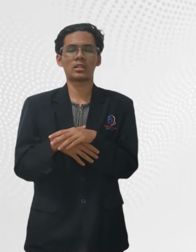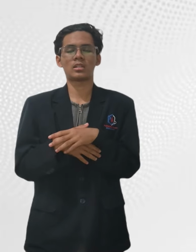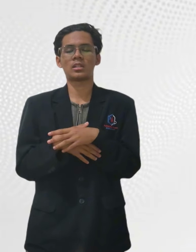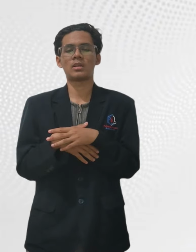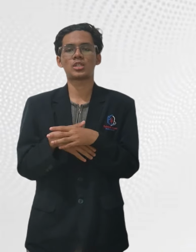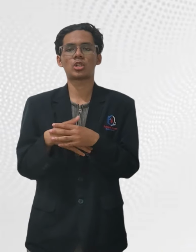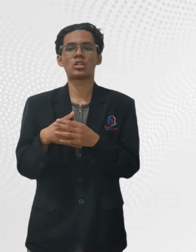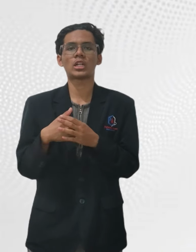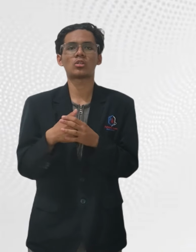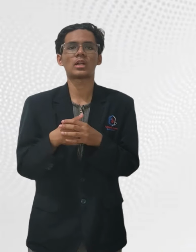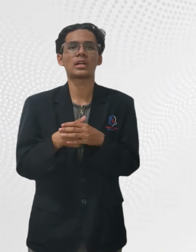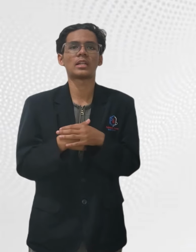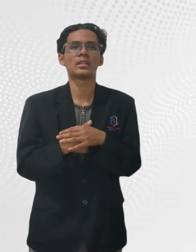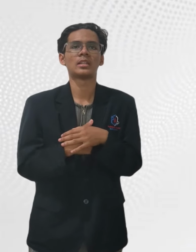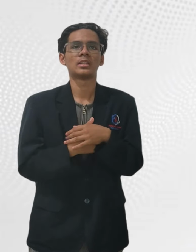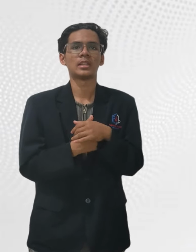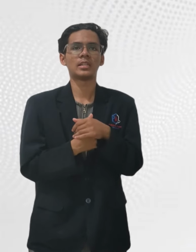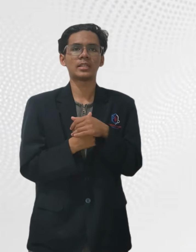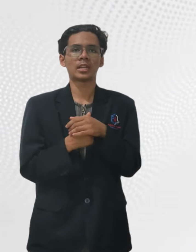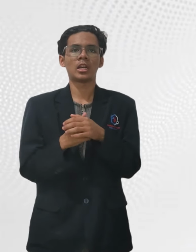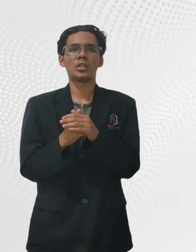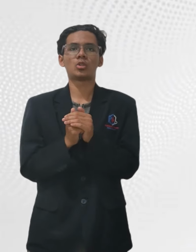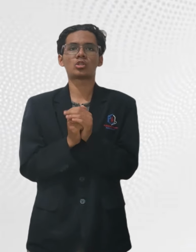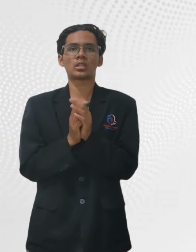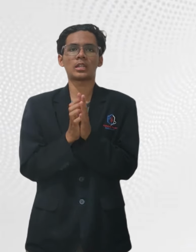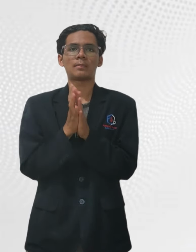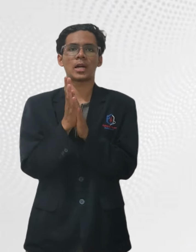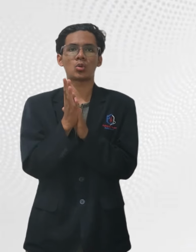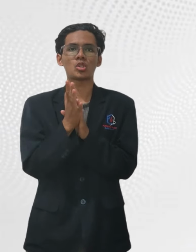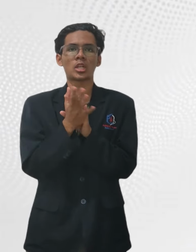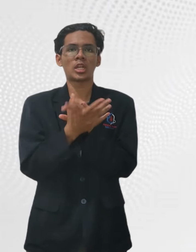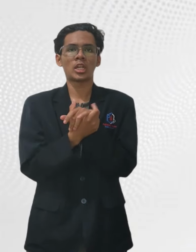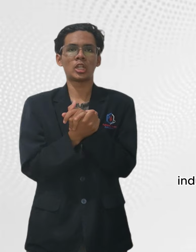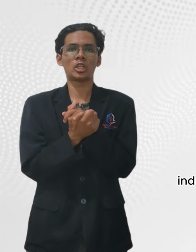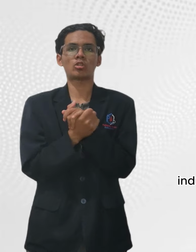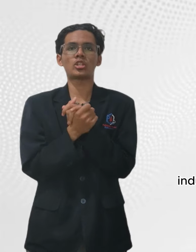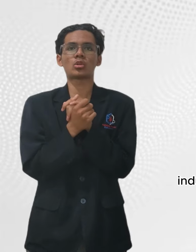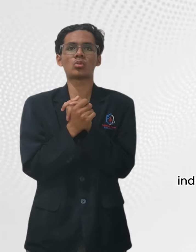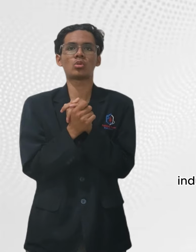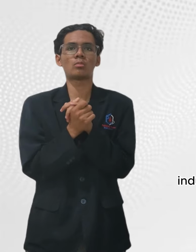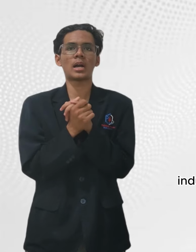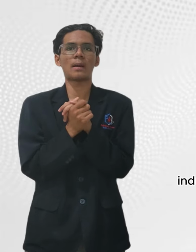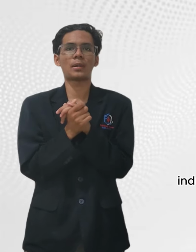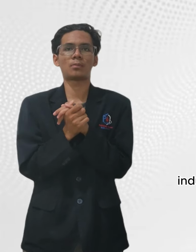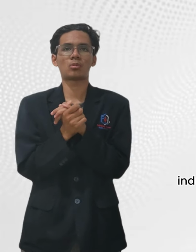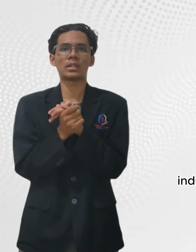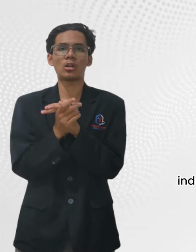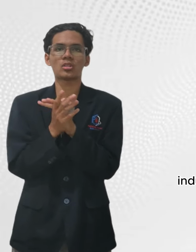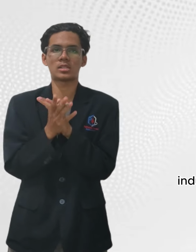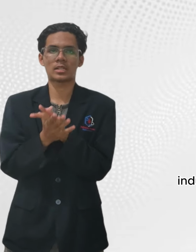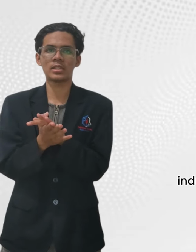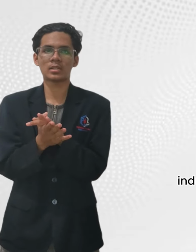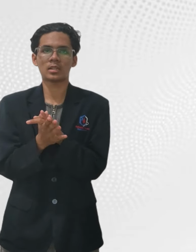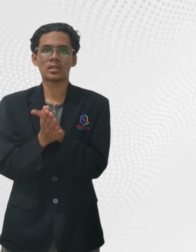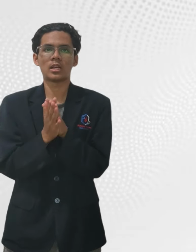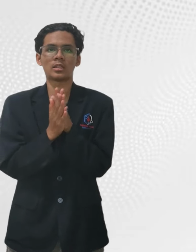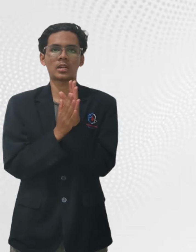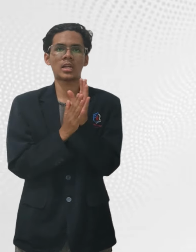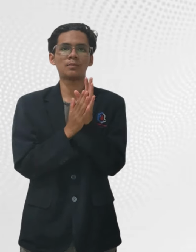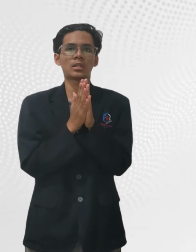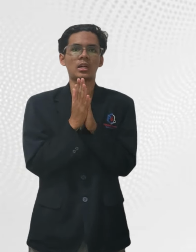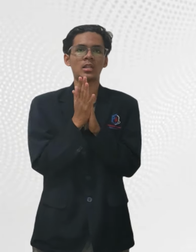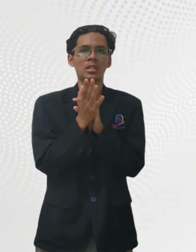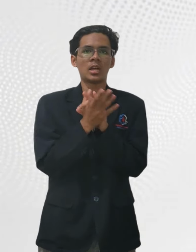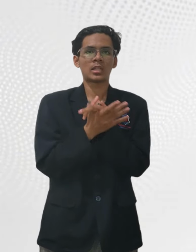dan tegangan dalam sirkuit atau rangkaian. Jadi induktor terhadap arus, induktor cenderung menghambat perubahan arus listrik,